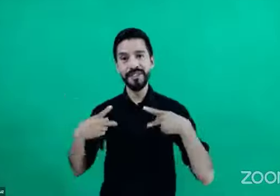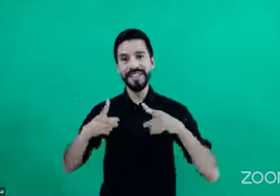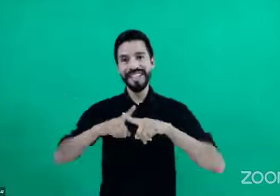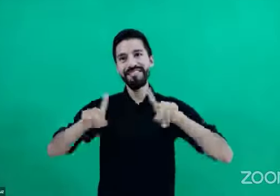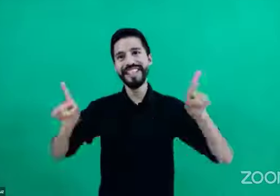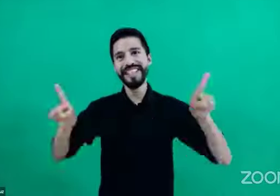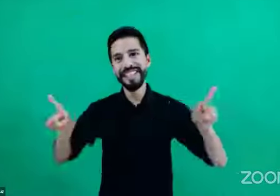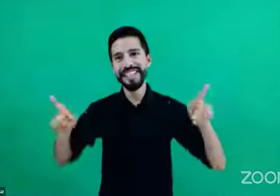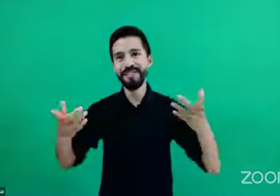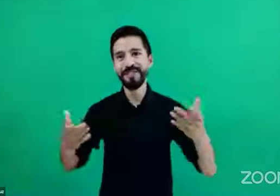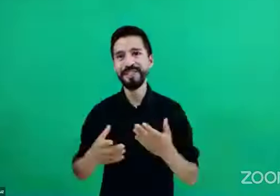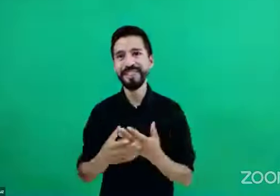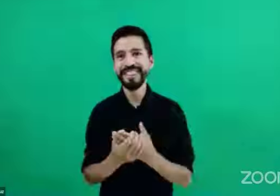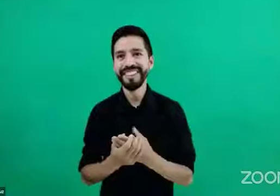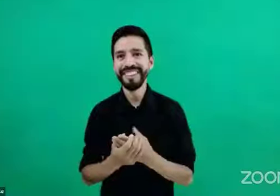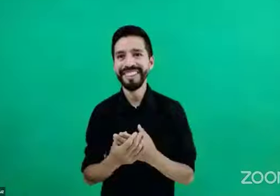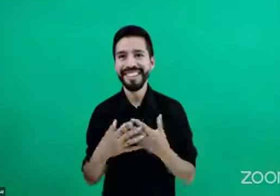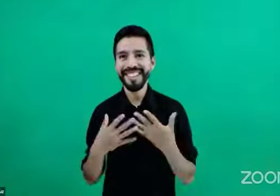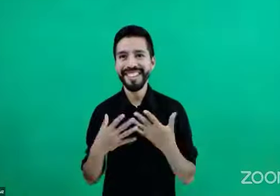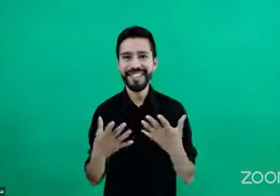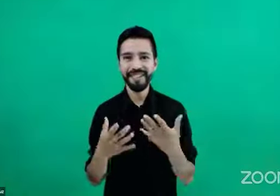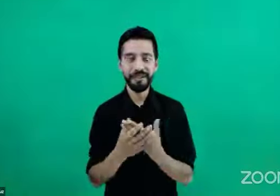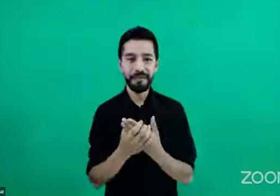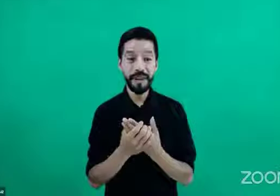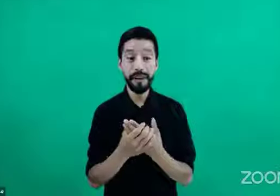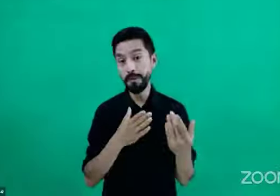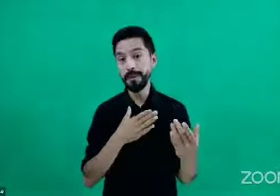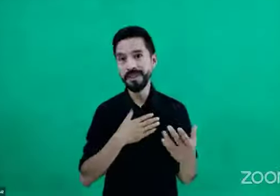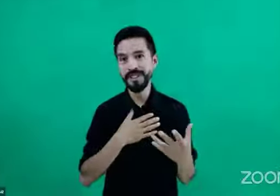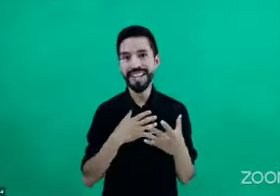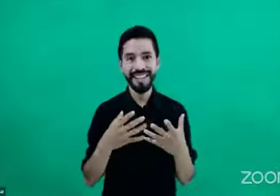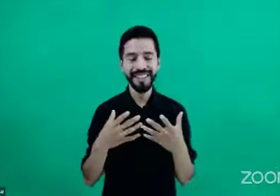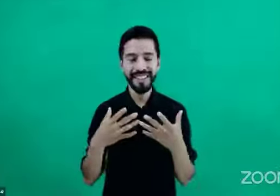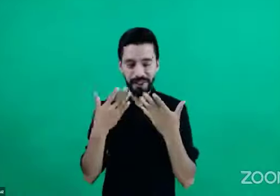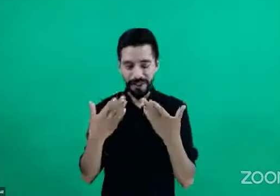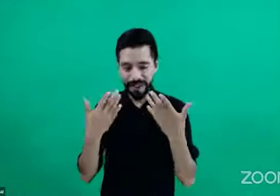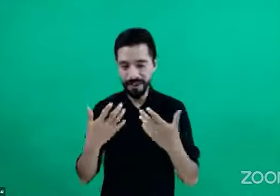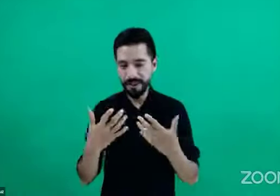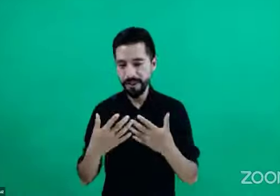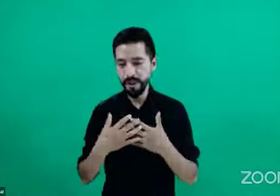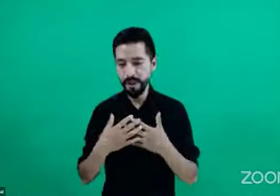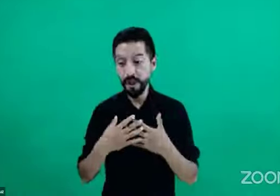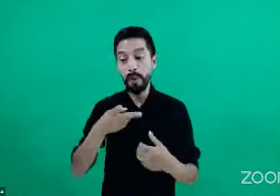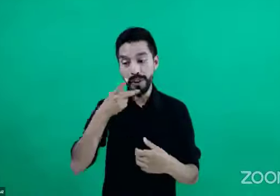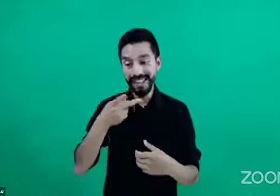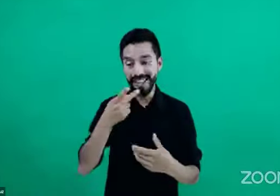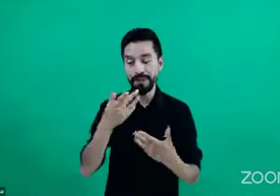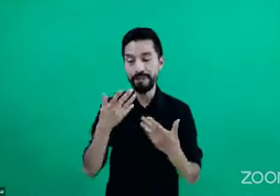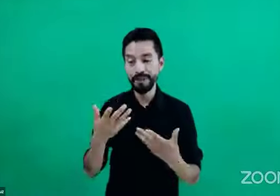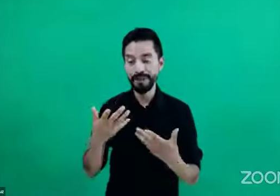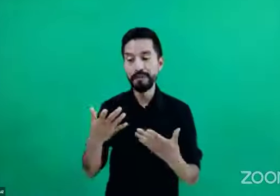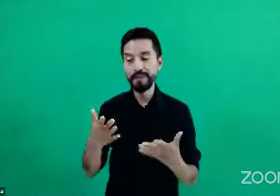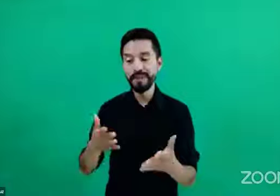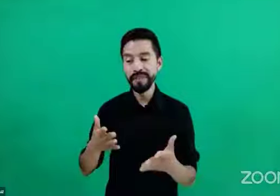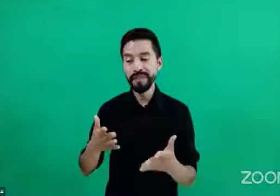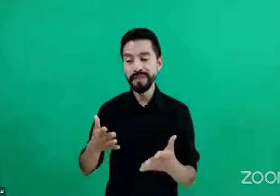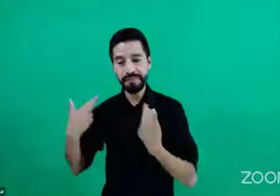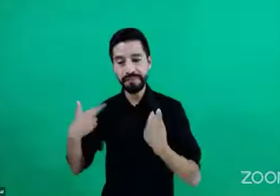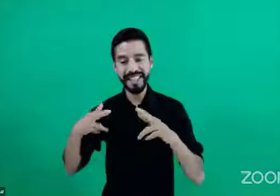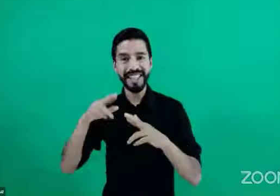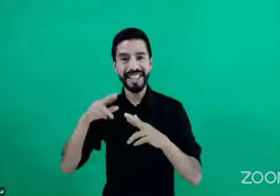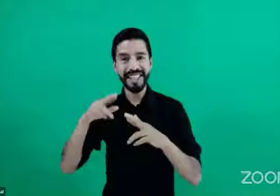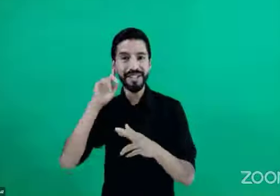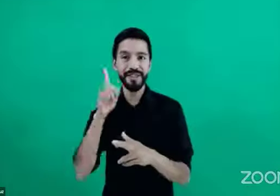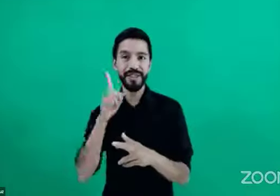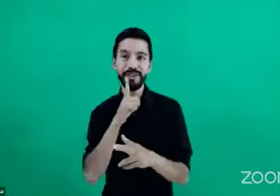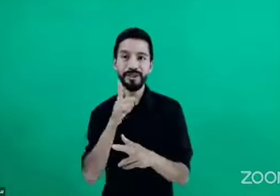existen personas diferentes aún. En este caso, en lo personal, te lo digo como oyente, pero también